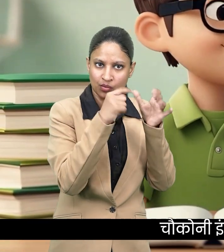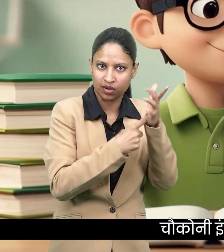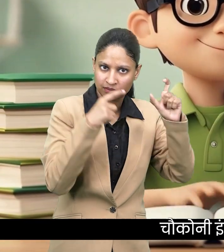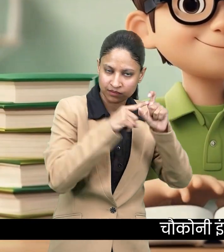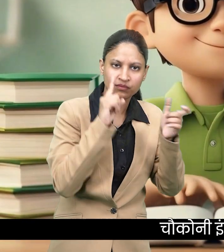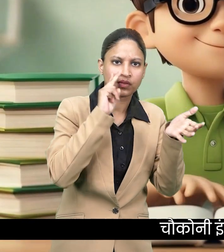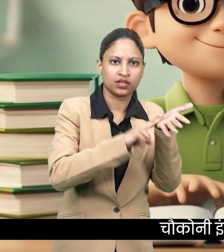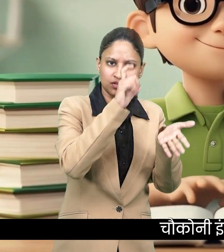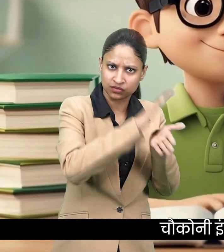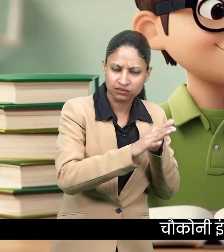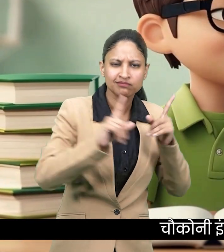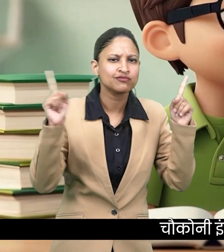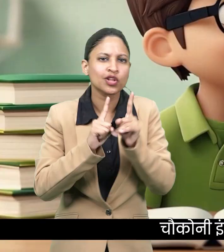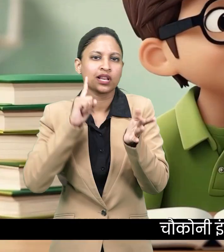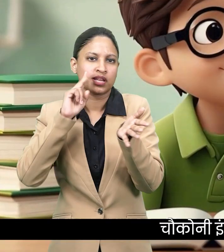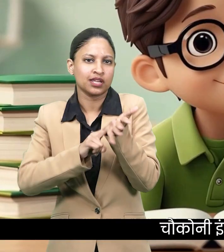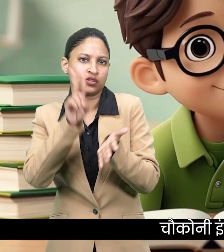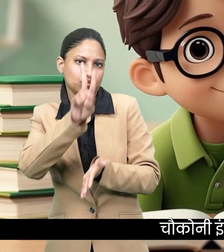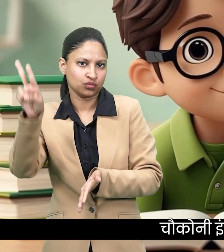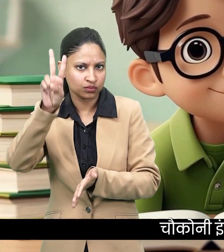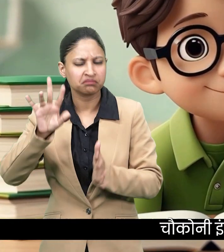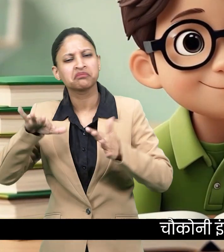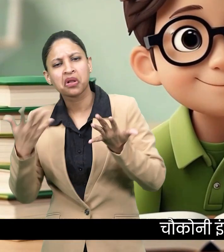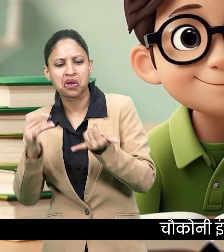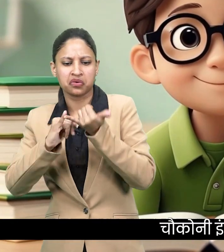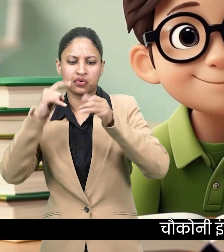चौकोनी इंच किंवा चौकोनी फूट,